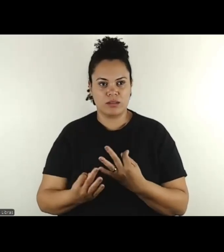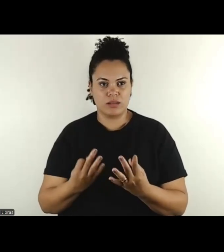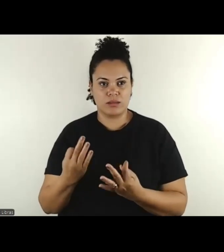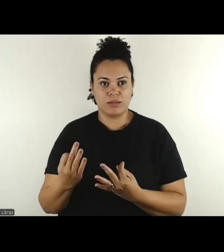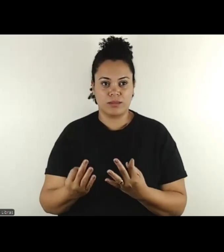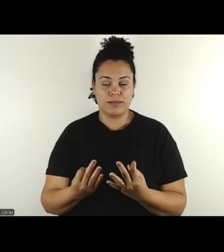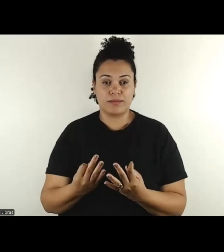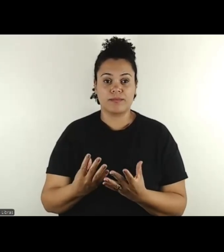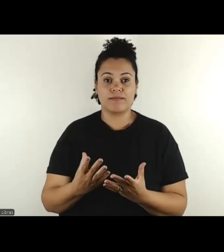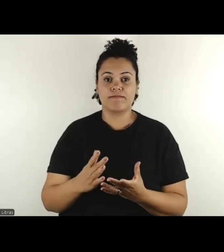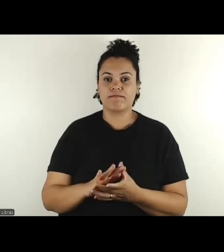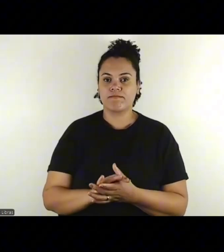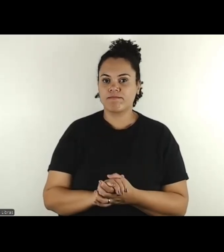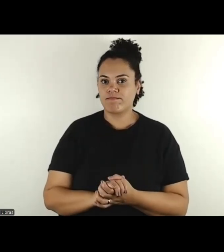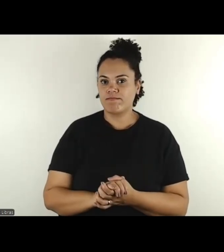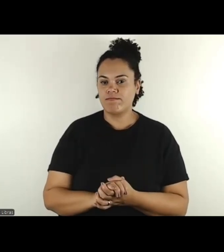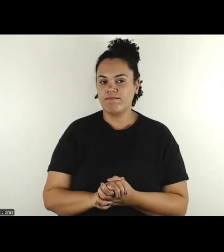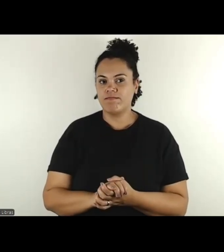E aí,